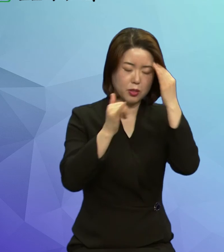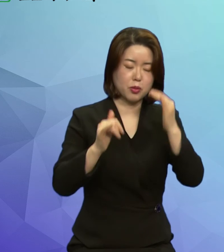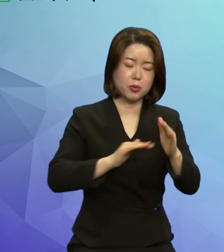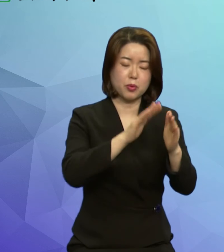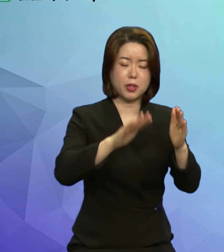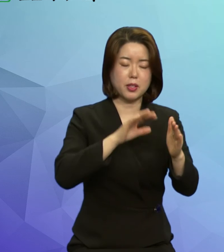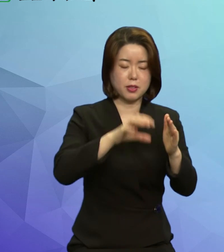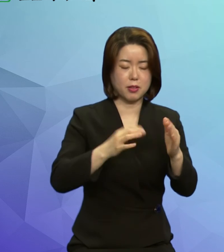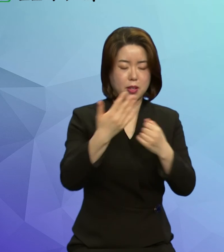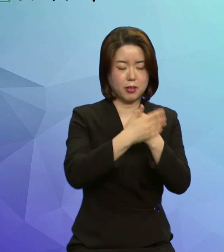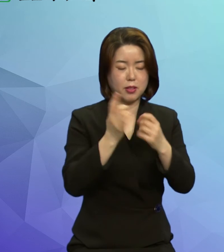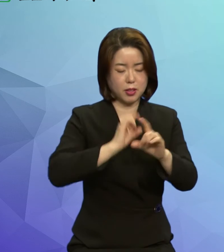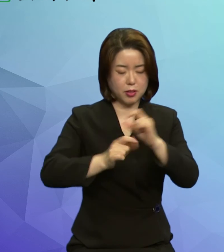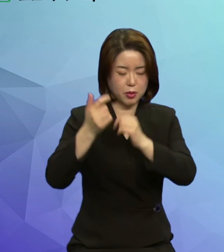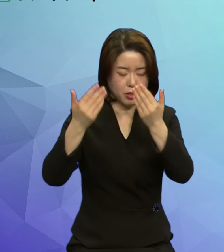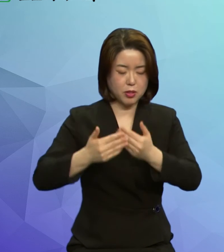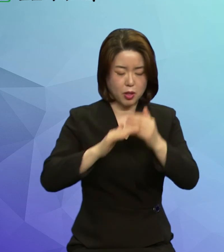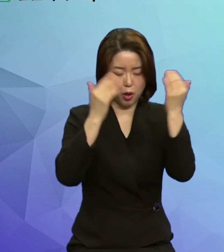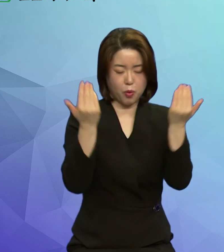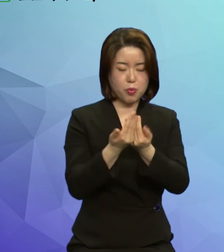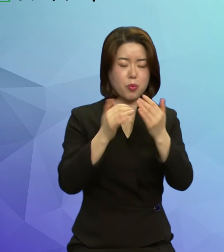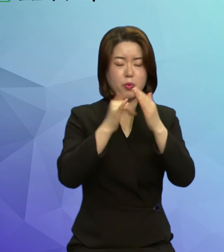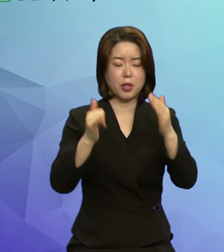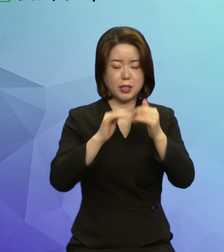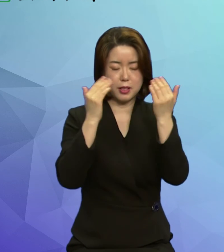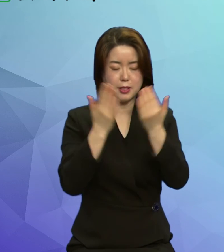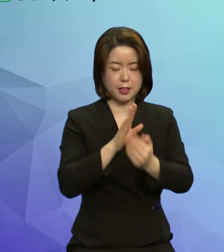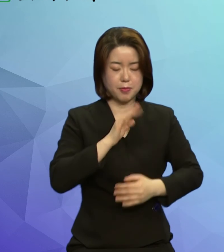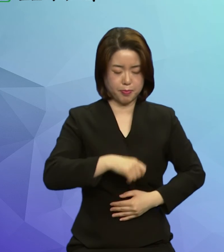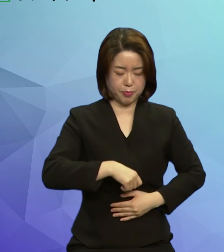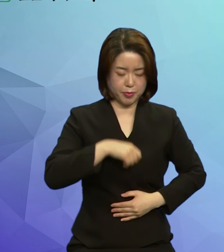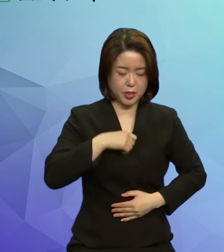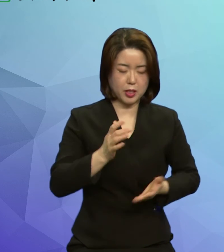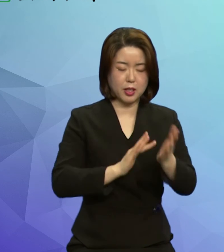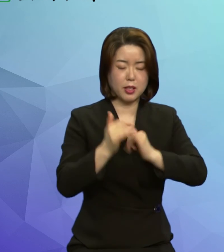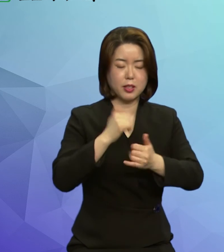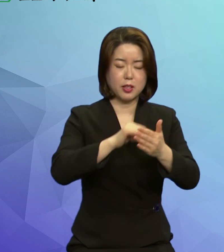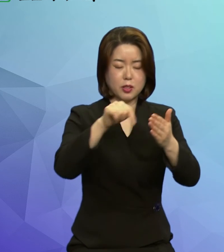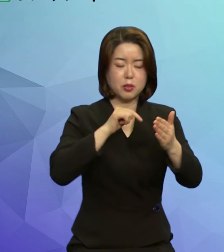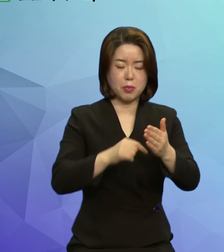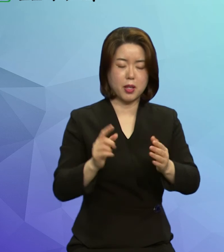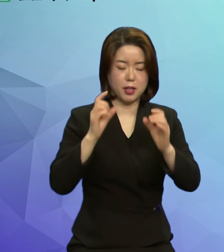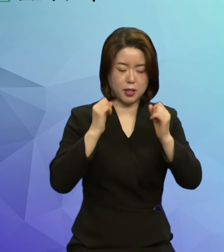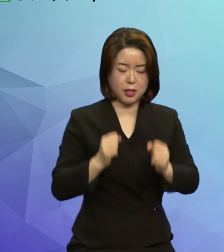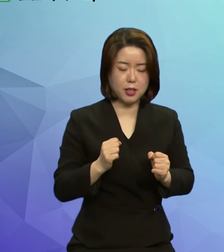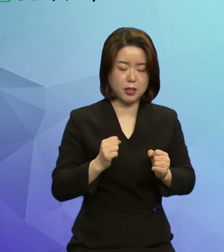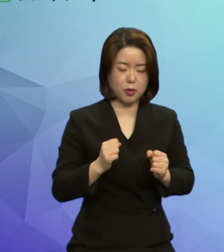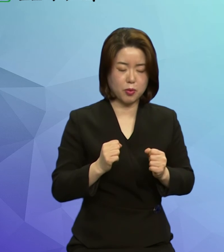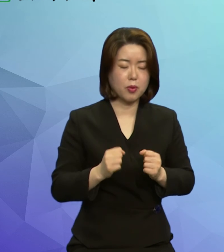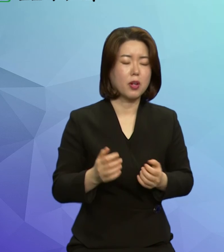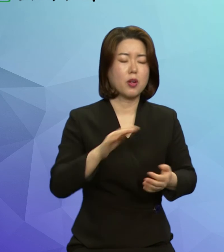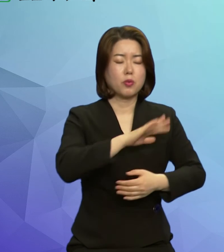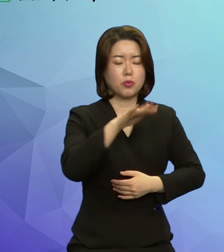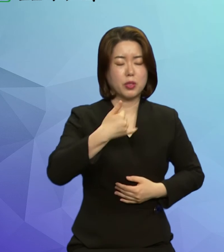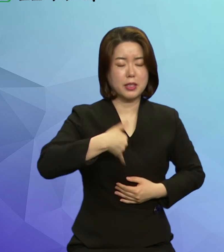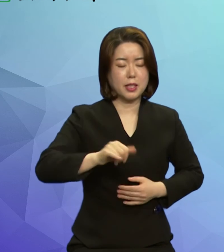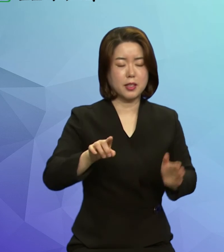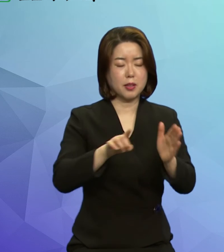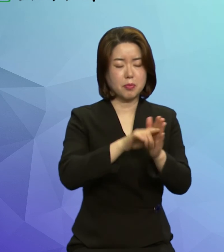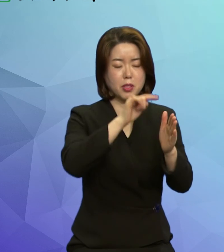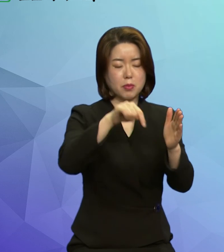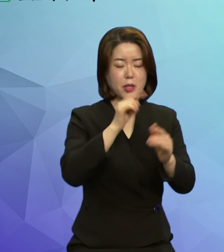은혜를 더하셔서 온 가족들이 다 신실하게 예수님 안에 거하며 우리의 자녀들이 믿음 안에